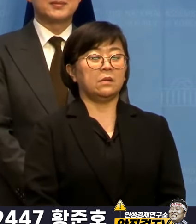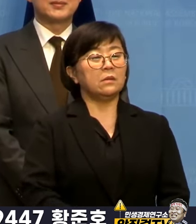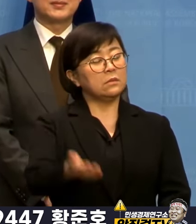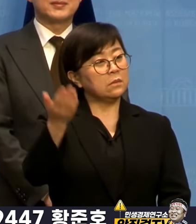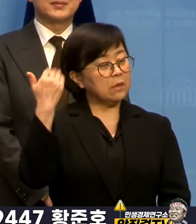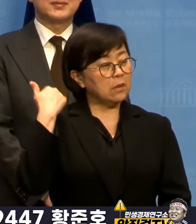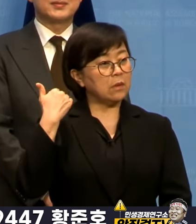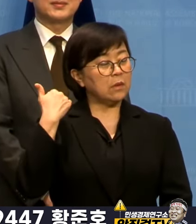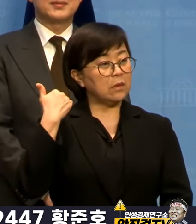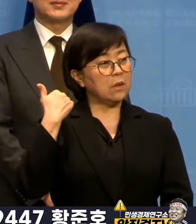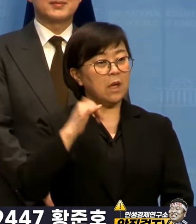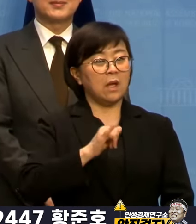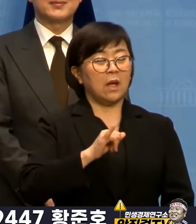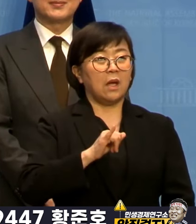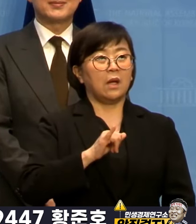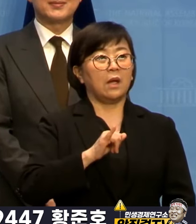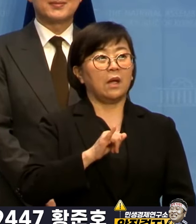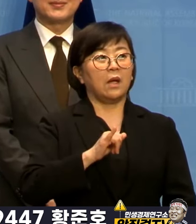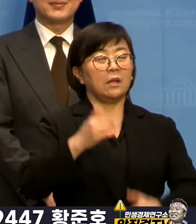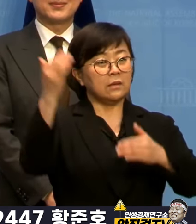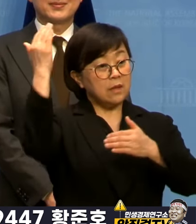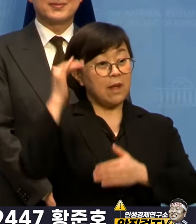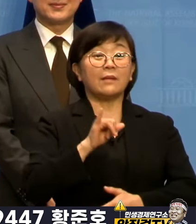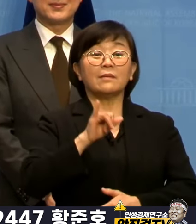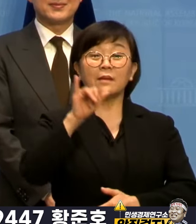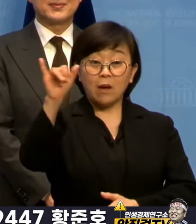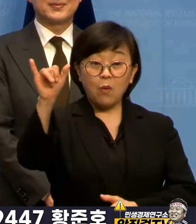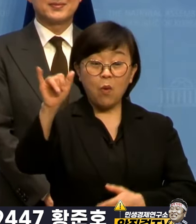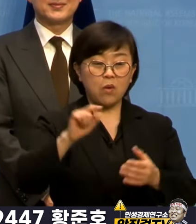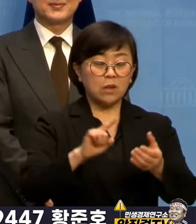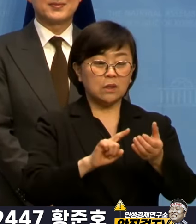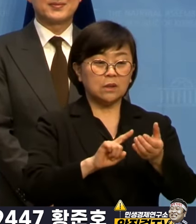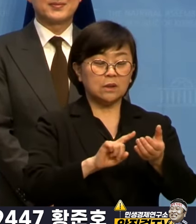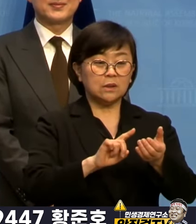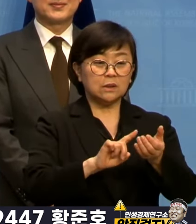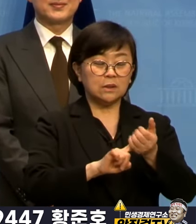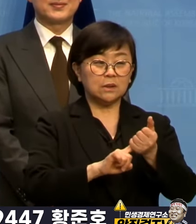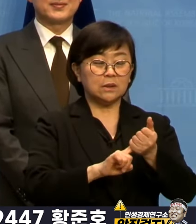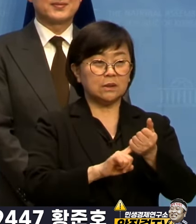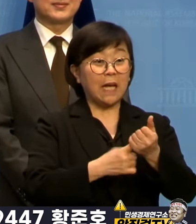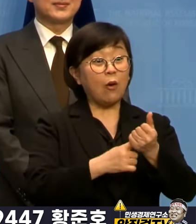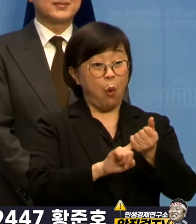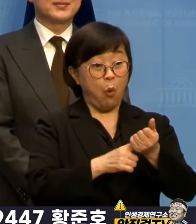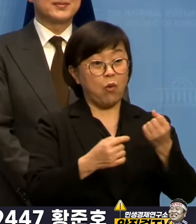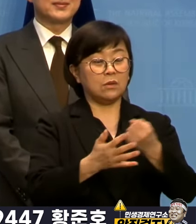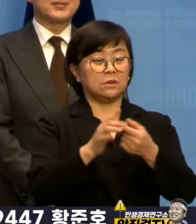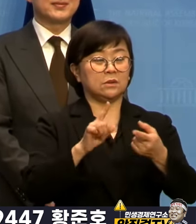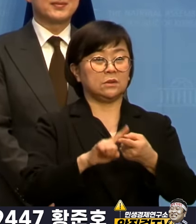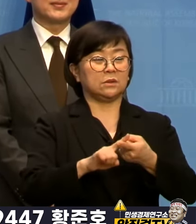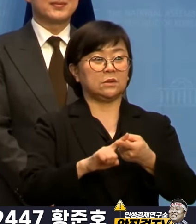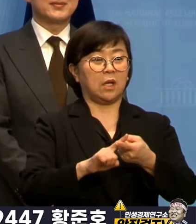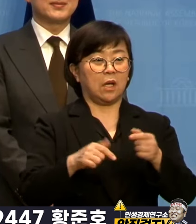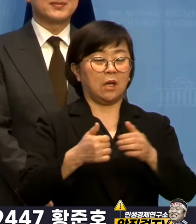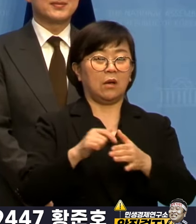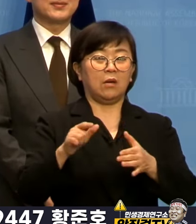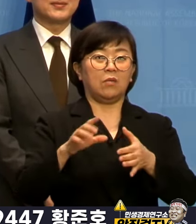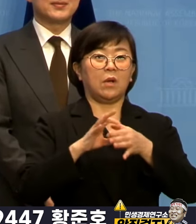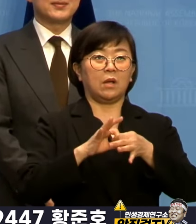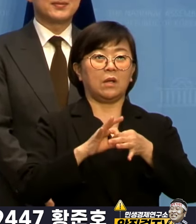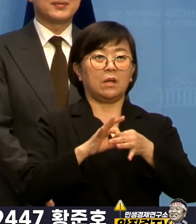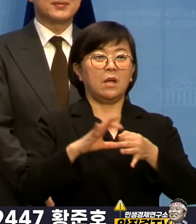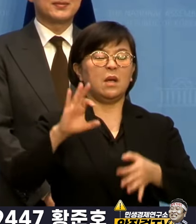예전에 그 대한항공 땅콩 회항 사건의 피해자이시고 현재는 제 민생연구소 또 여러 신뢰자들과